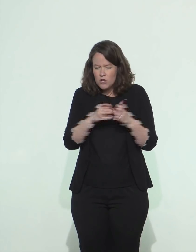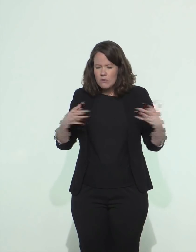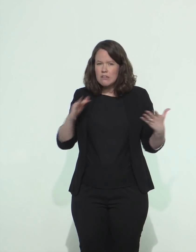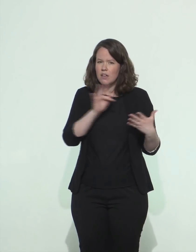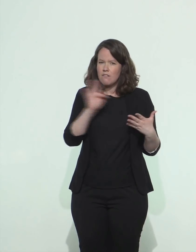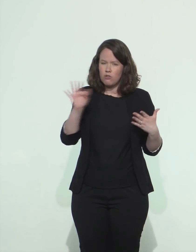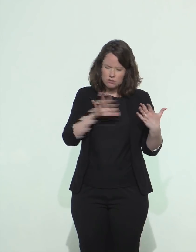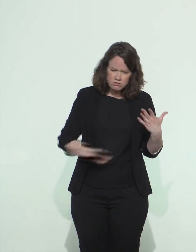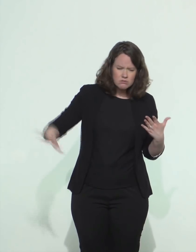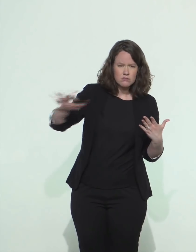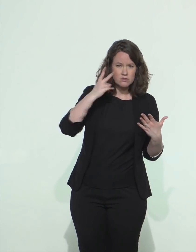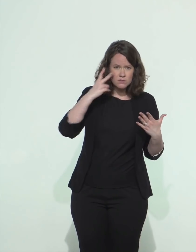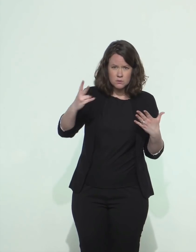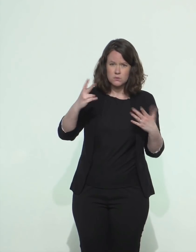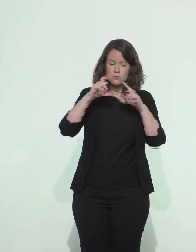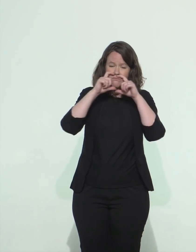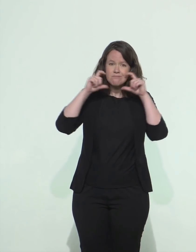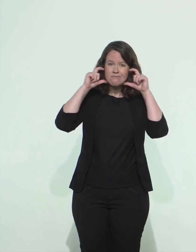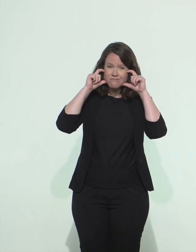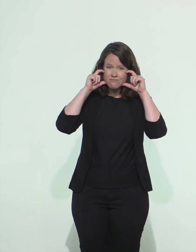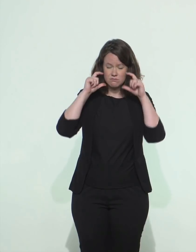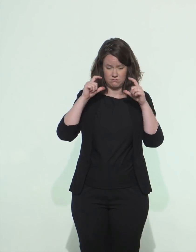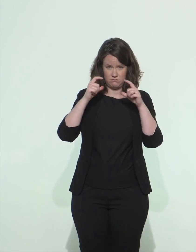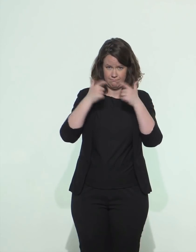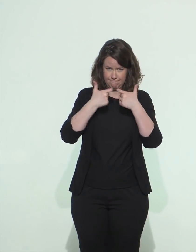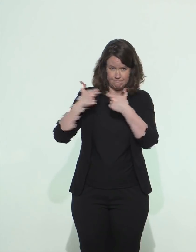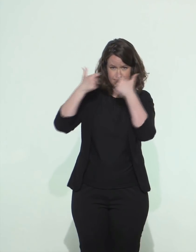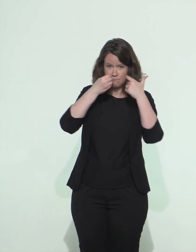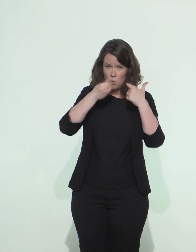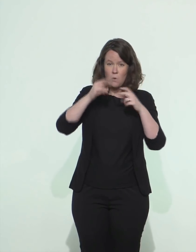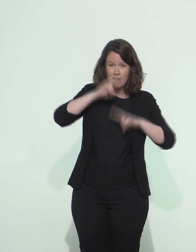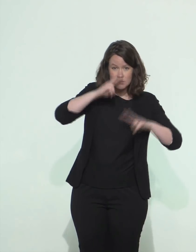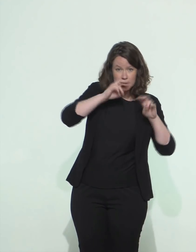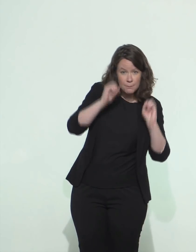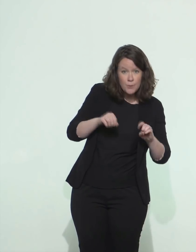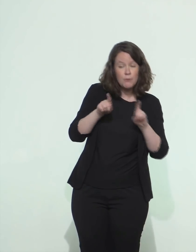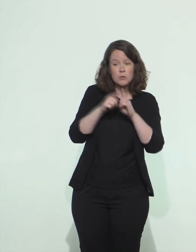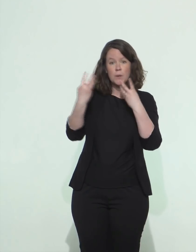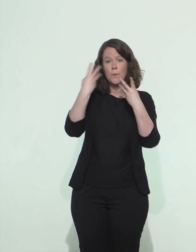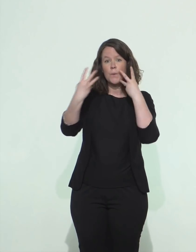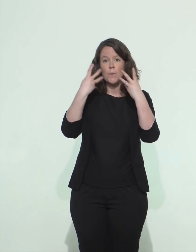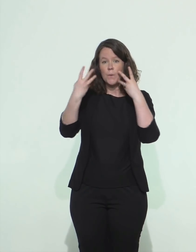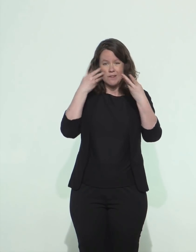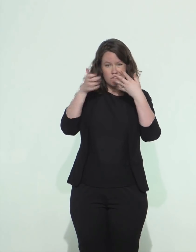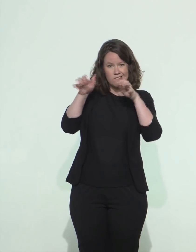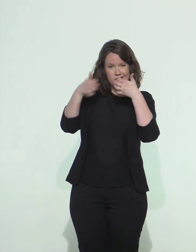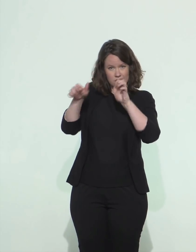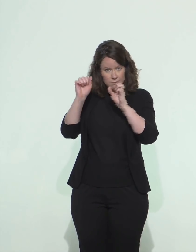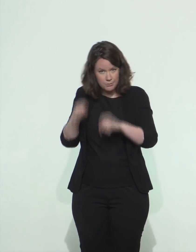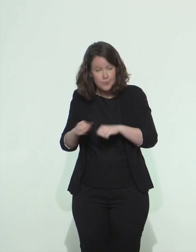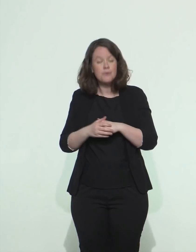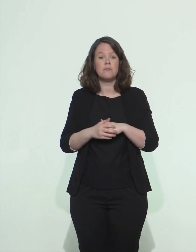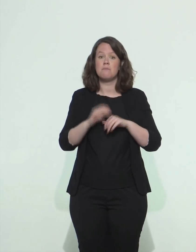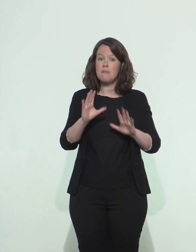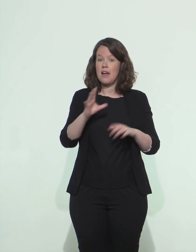de filtration, mais aussi sur leur capacité de respirabilité. Mais il y a aussi désormais des accès, pour celles et ceux qui le souhaitent, à des moyens de fabriquer